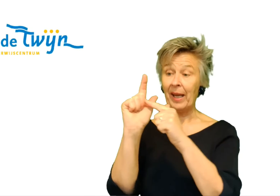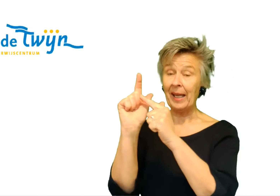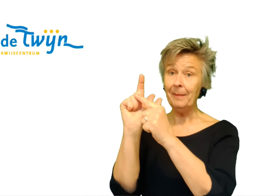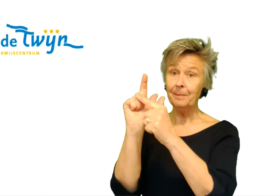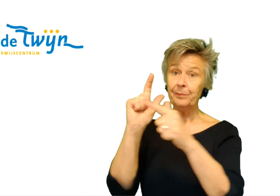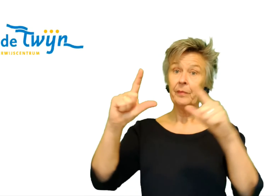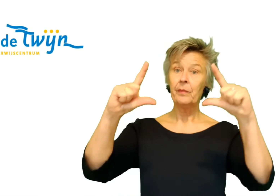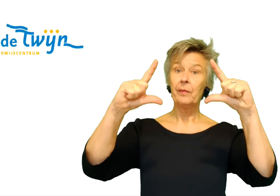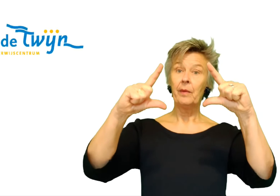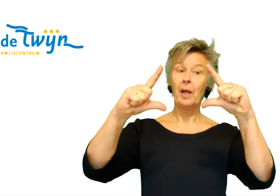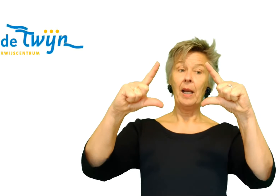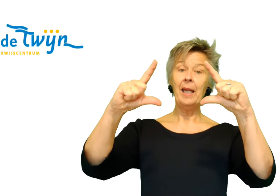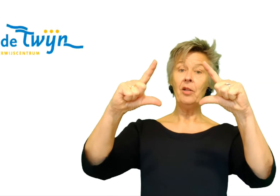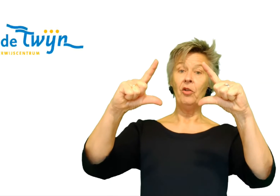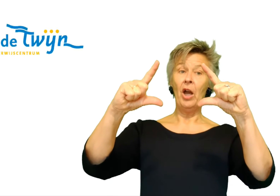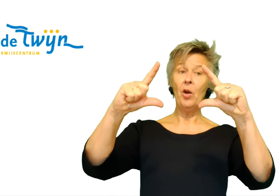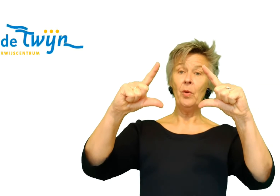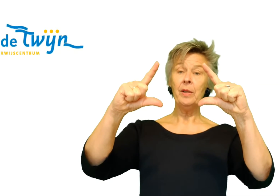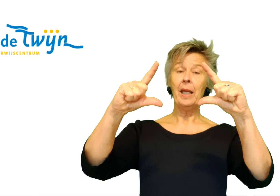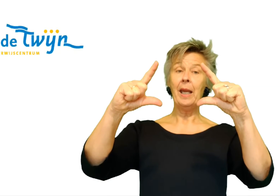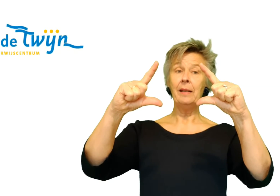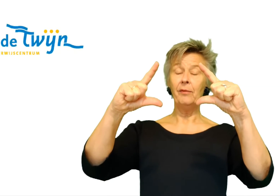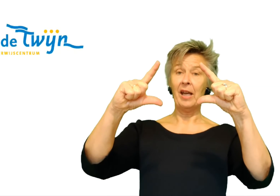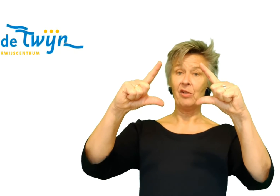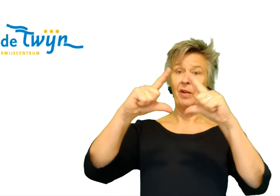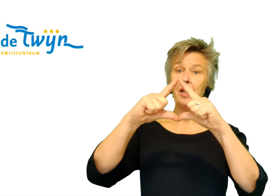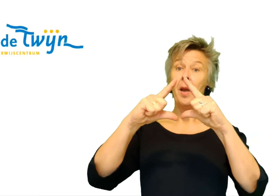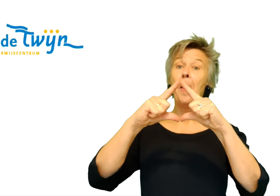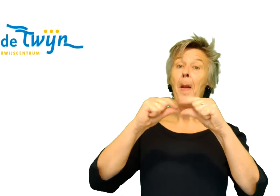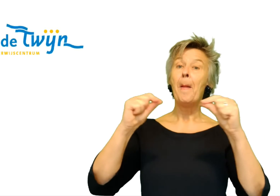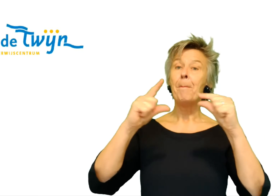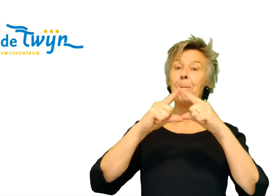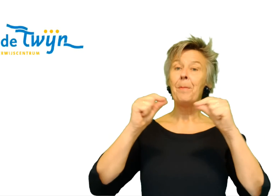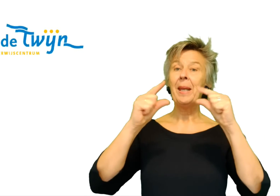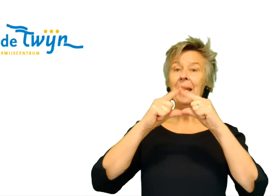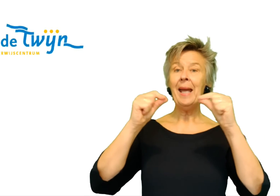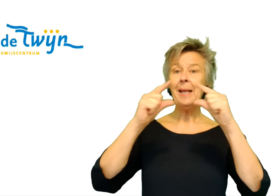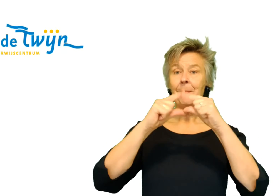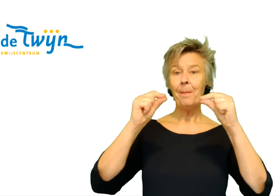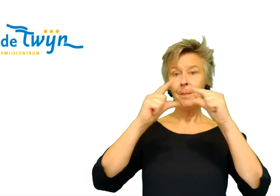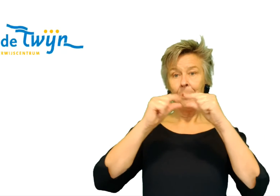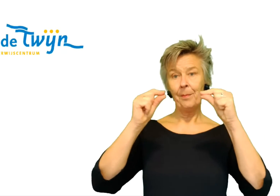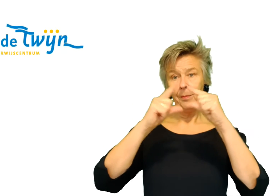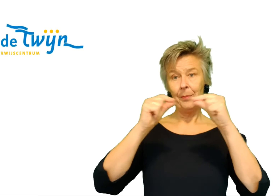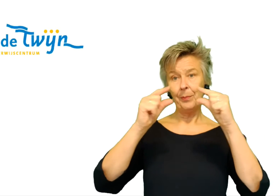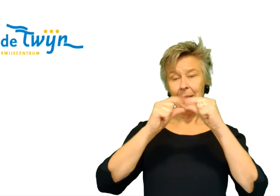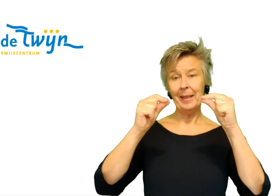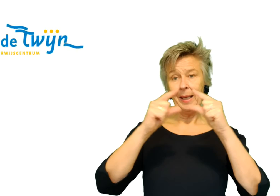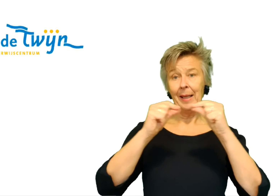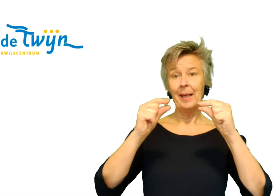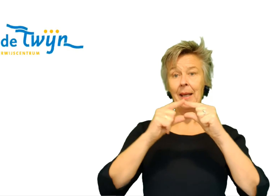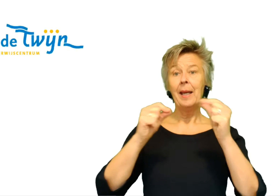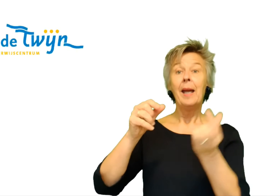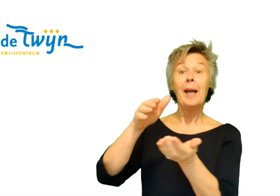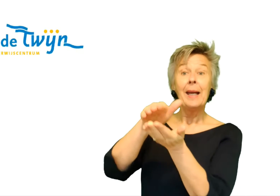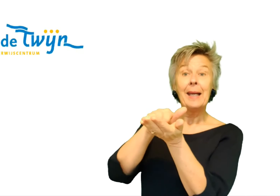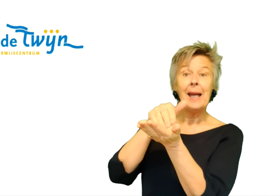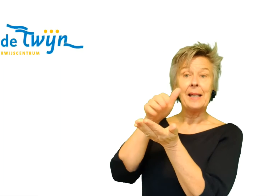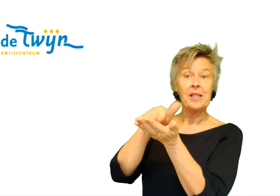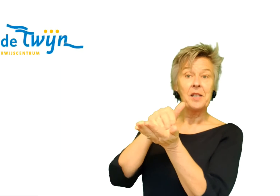weg, hè. Alleen je duimen en de wijsvingers. Pinda. Pinda. Kaas.